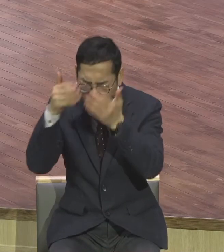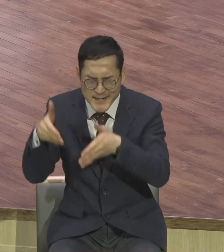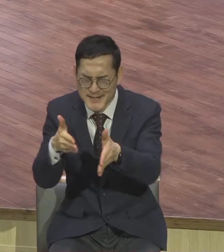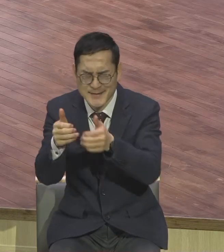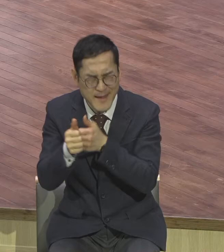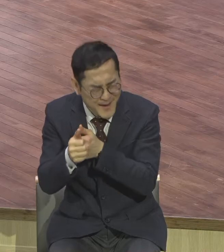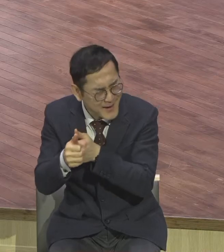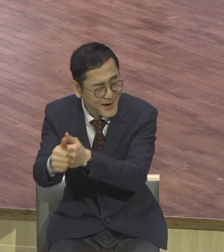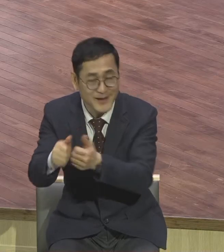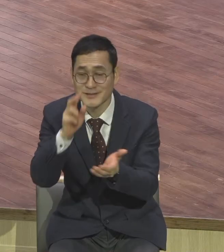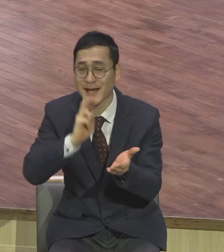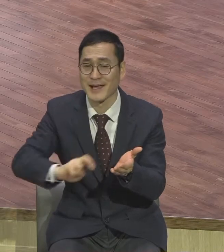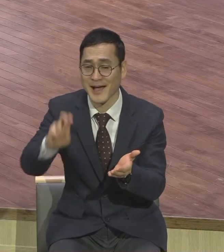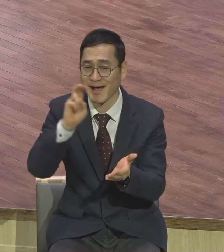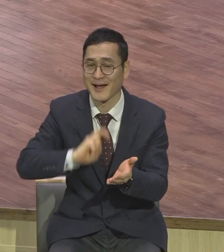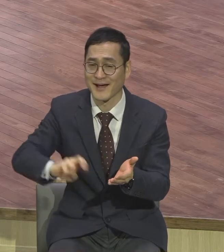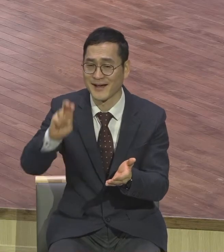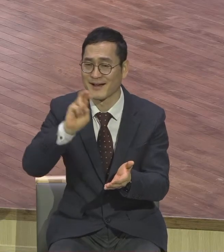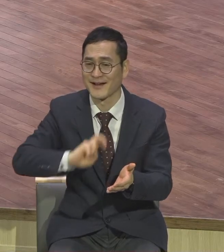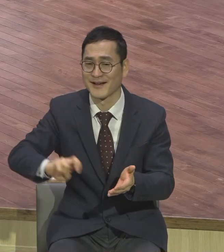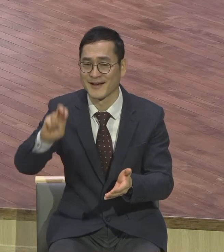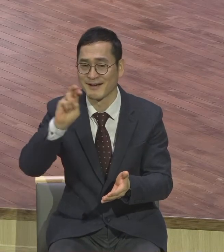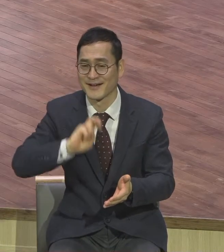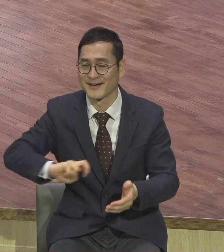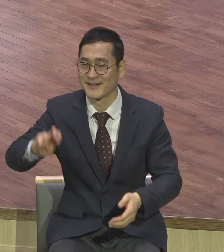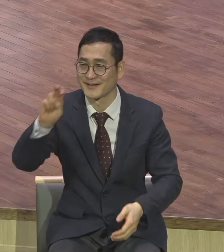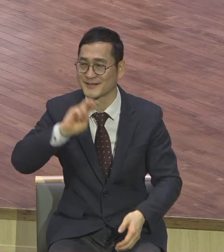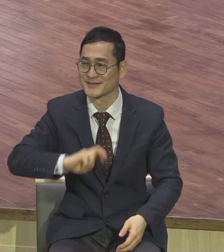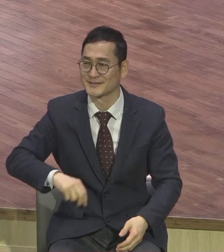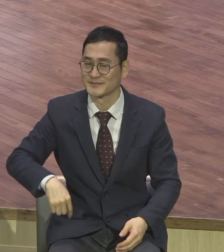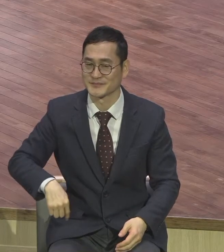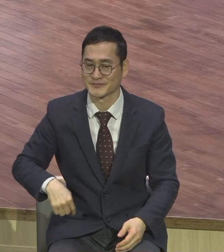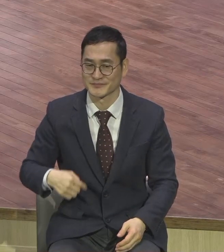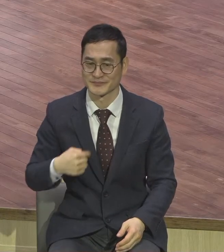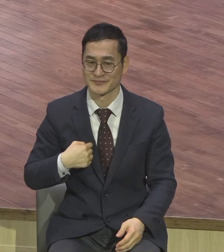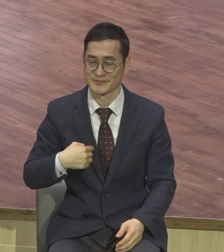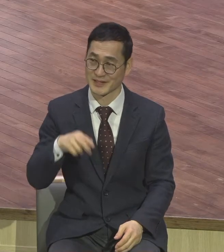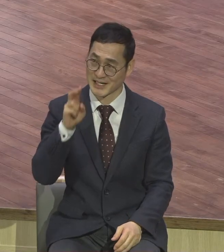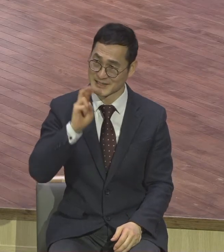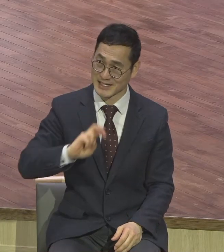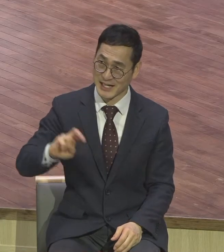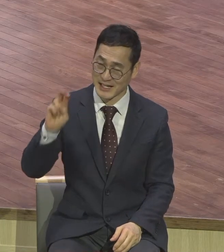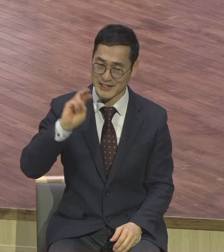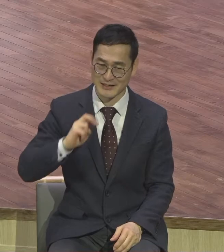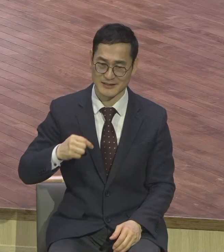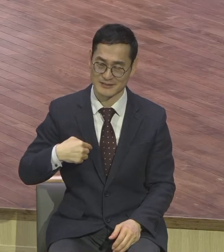아무나 부르는 찬양이 아니에요. 양심이 있으면 못 부릅니다. 저는 못 부르는 찬양 안에 있어요.